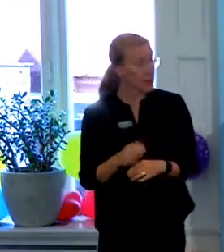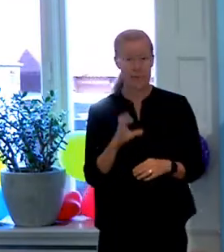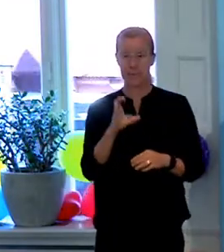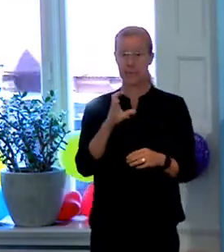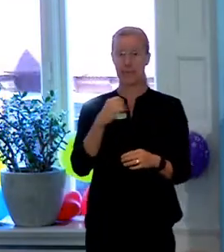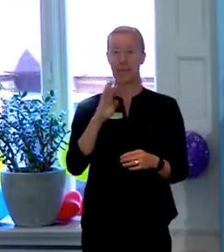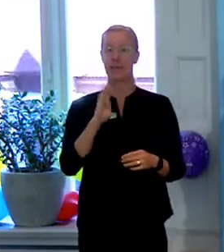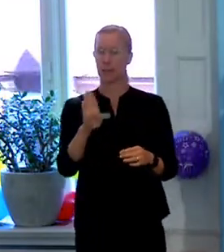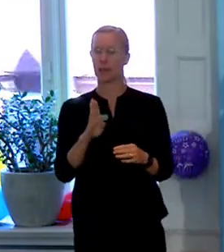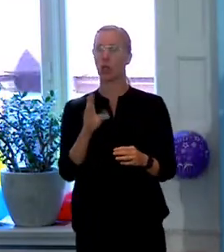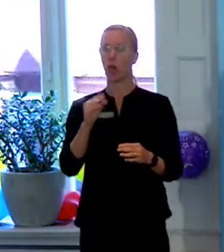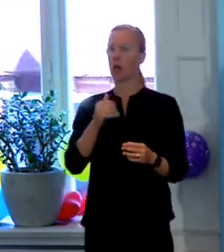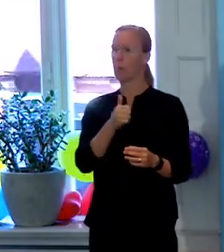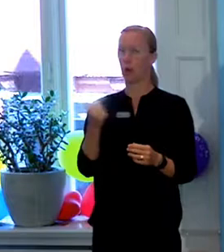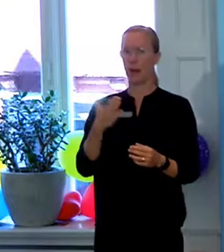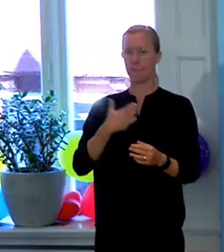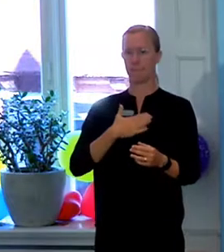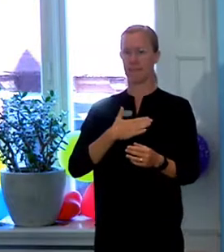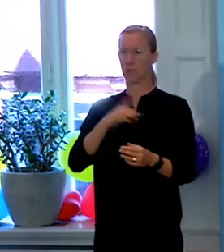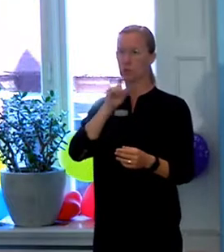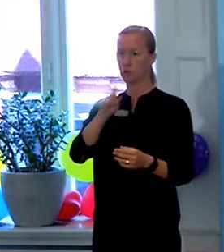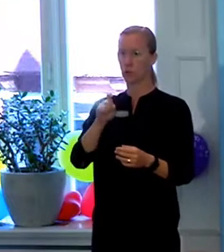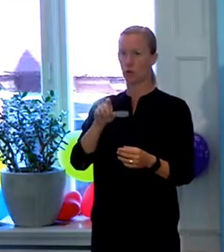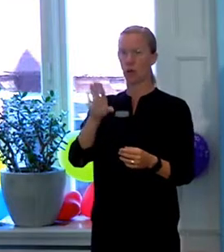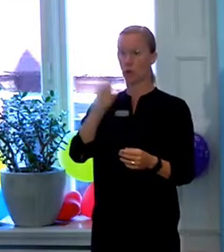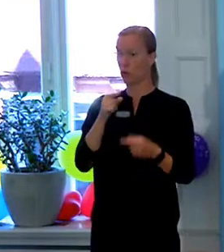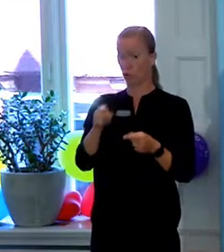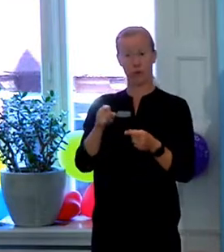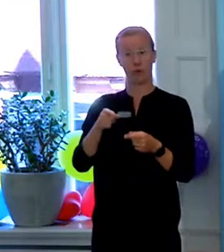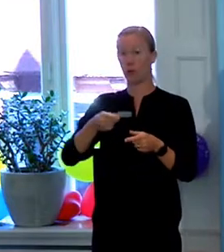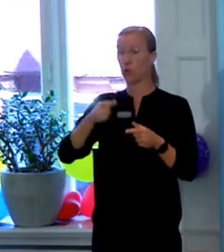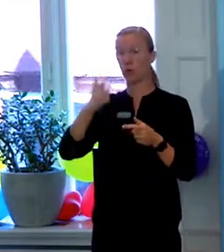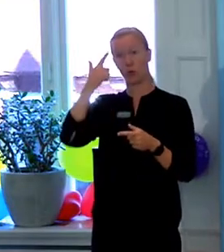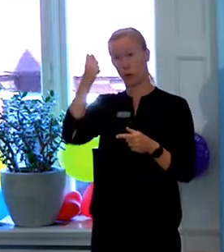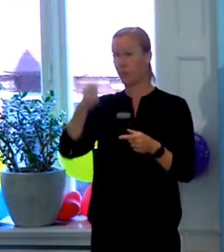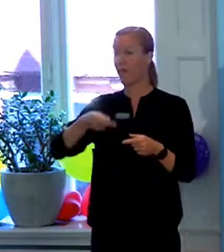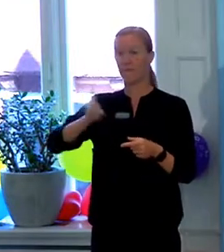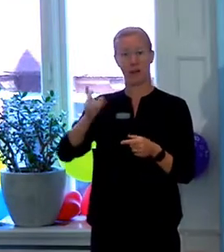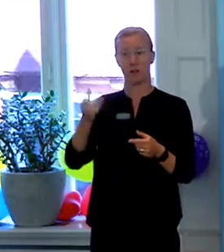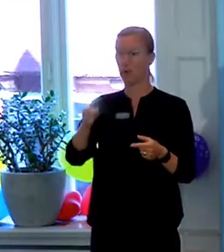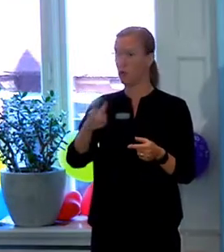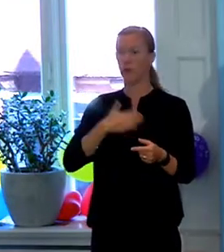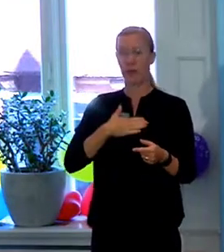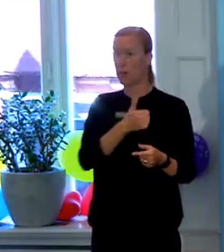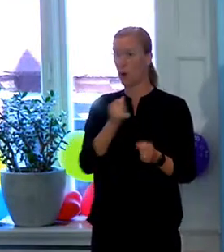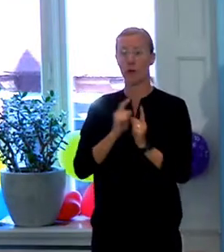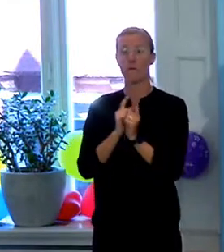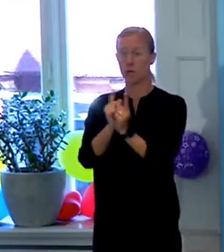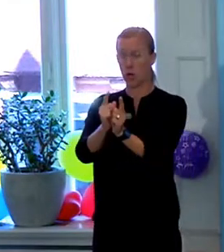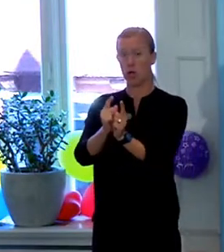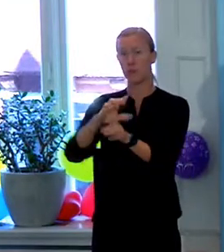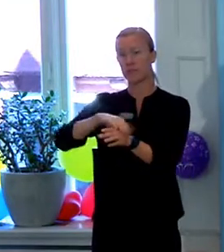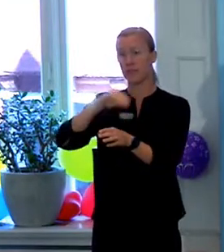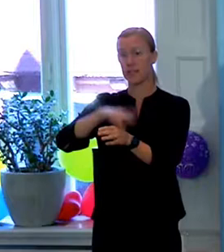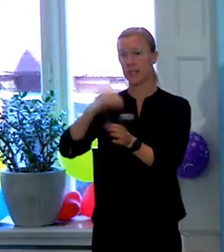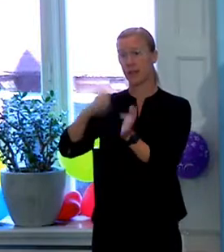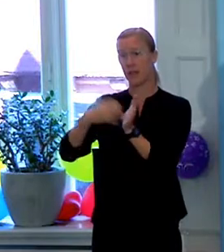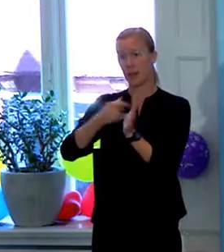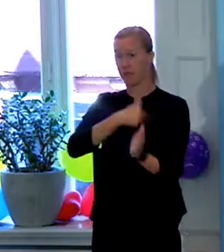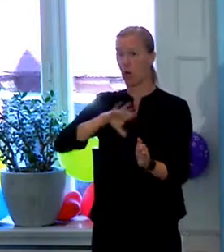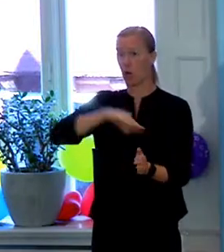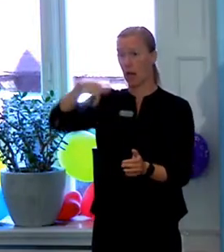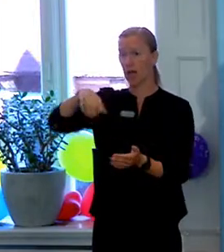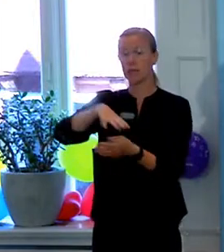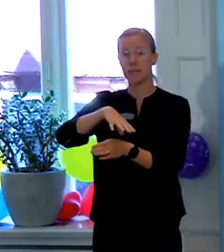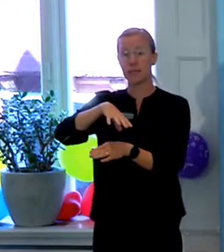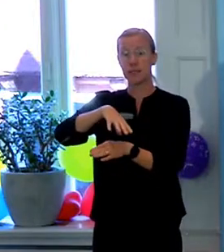ville bara säga att enligt min åsikt så får du tro på vad fan du vill, så länge du följer svenska, de värderingar som vi har i vårt